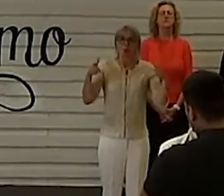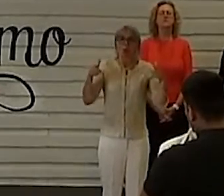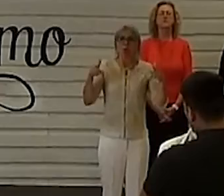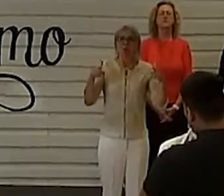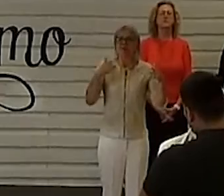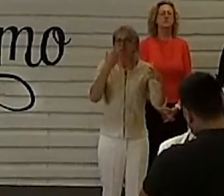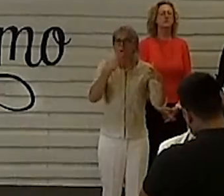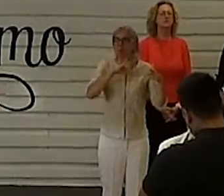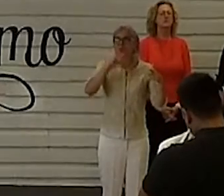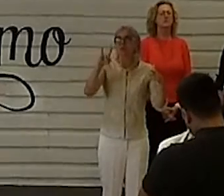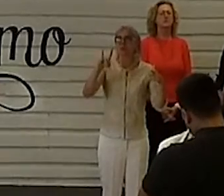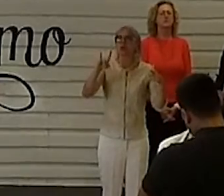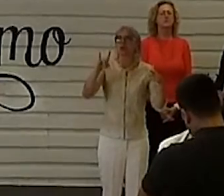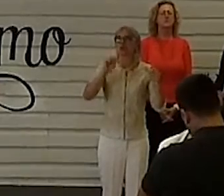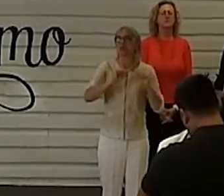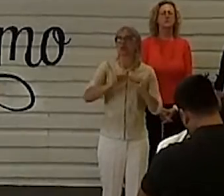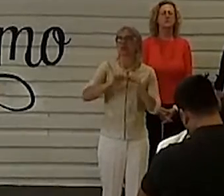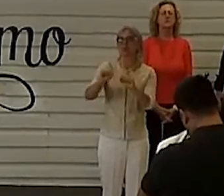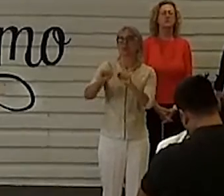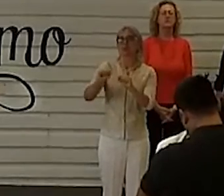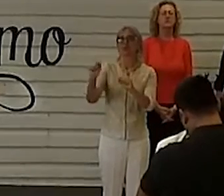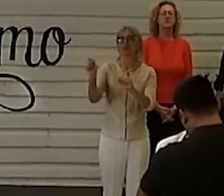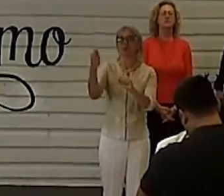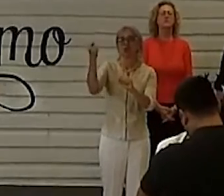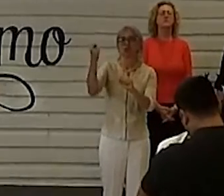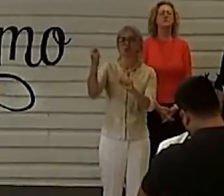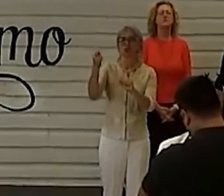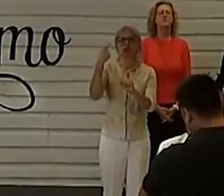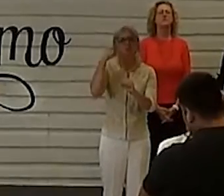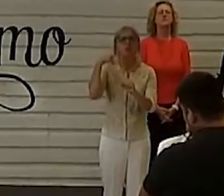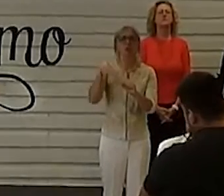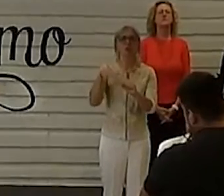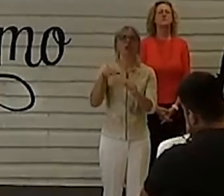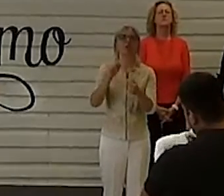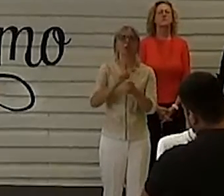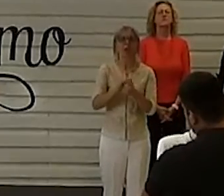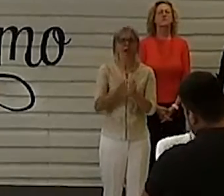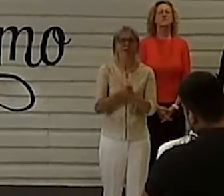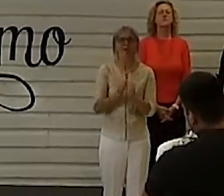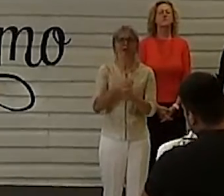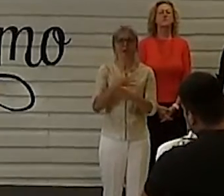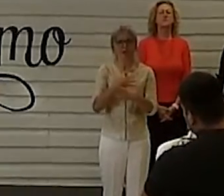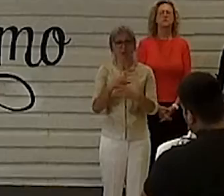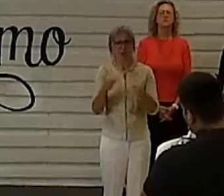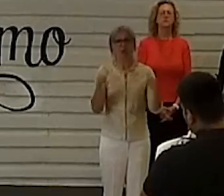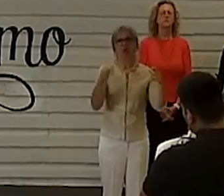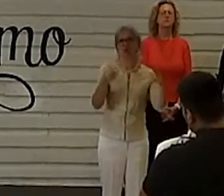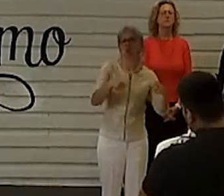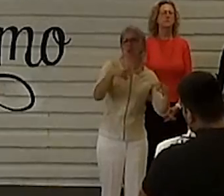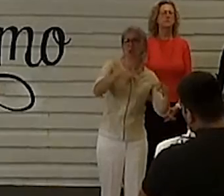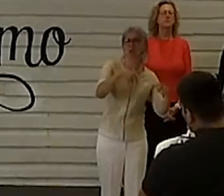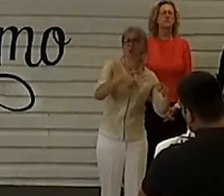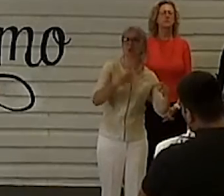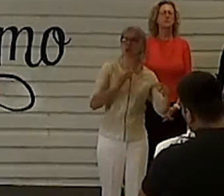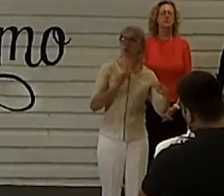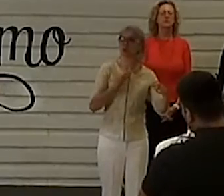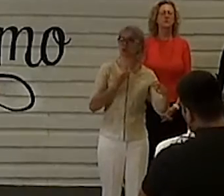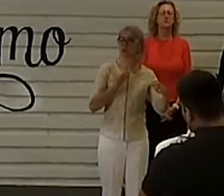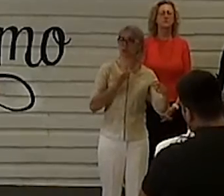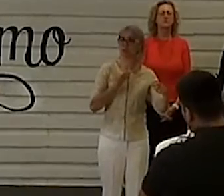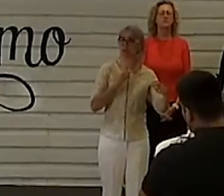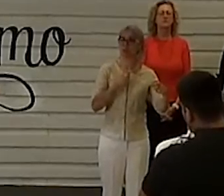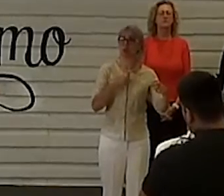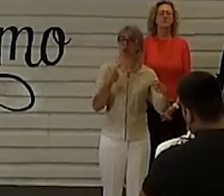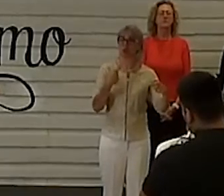Sappiamo, Signore, quante battaglie spirituali ci sono in questa città marostica. Signore, noi